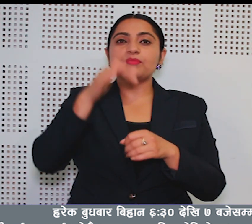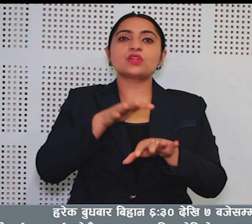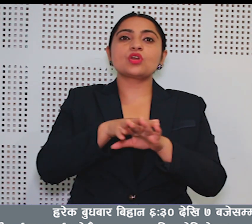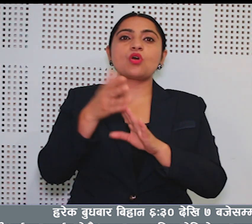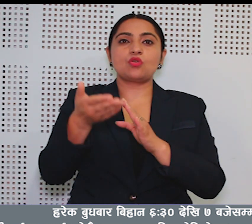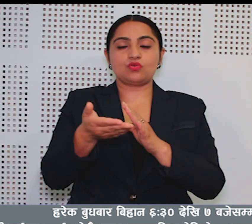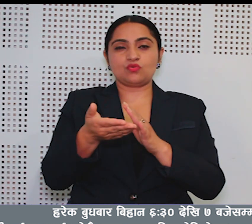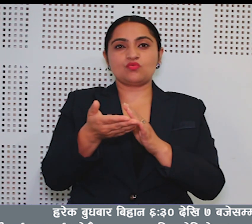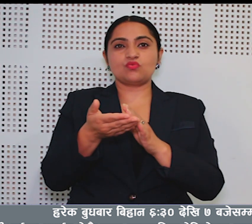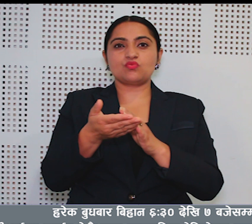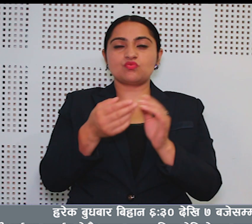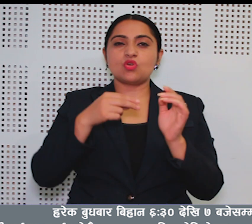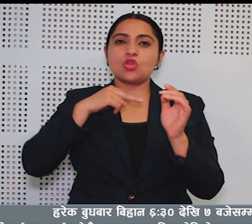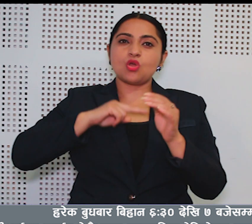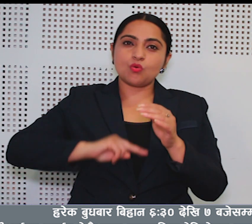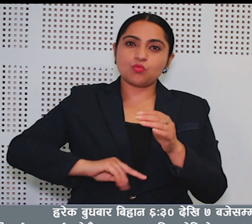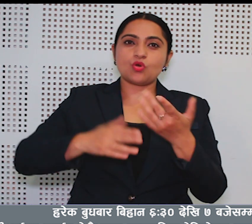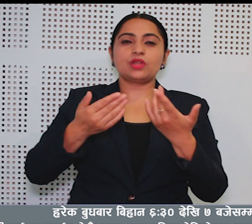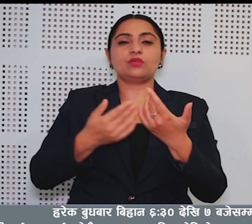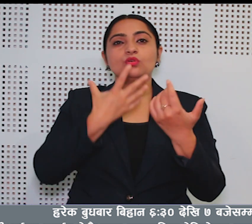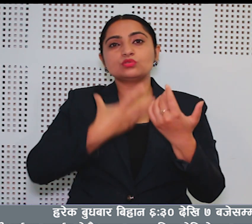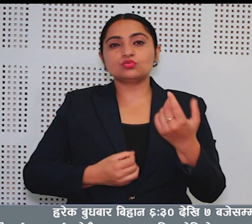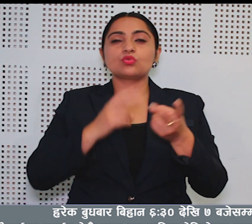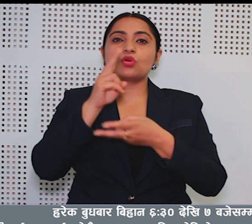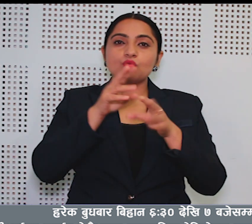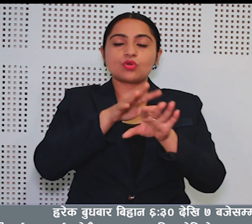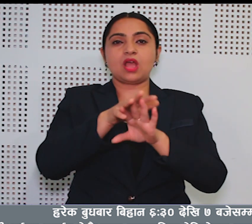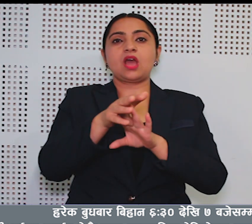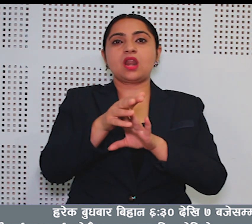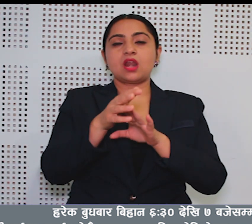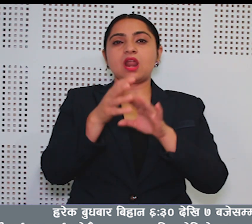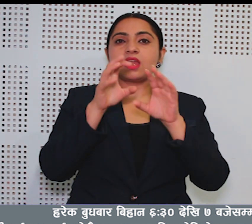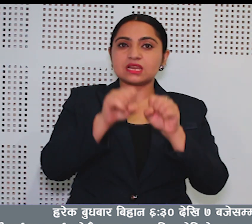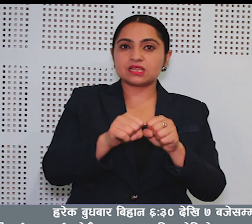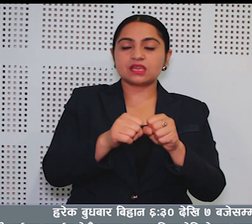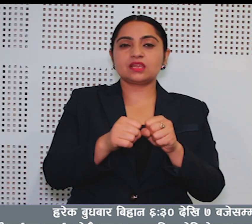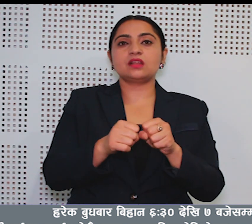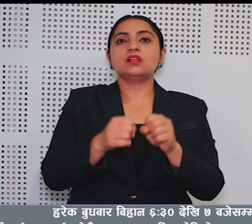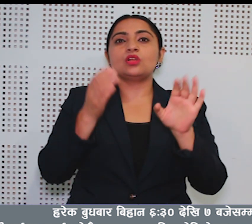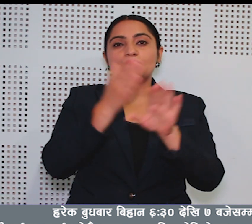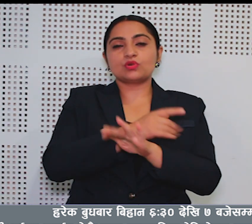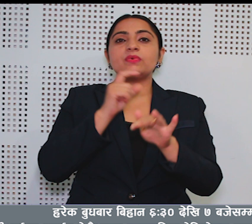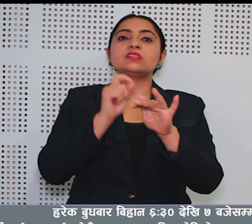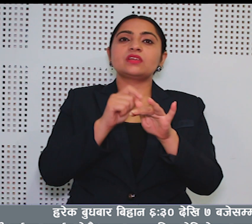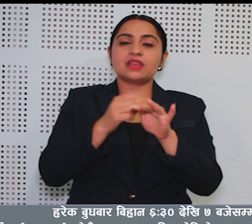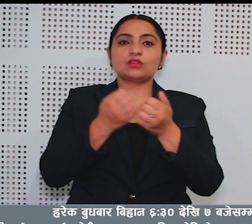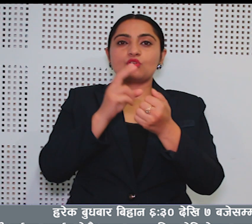परेको दुःखका कुराहरूलाई लिएर हामीले पूर्व तयारीमा चाहिँ जो स्वास्थ्य व्यवस्थापनमा पनि हामीले एकदम व्यवस्थित भएर